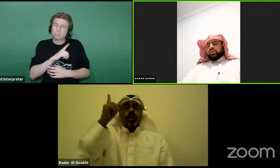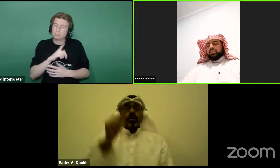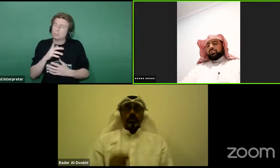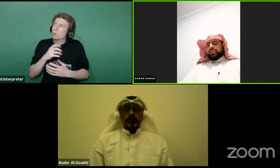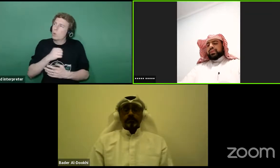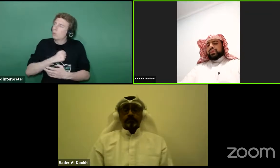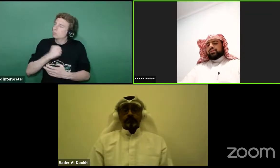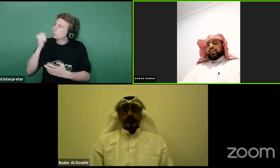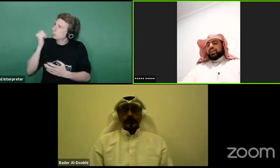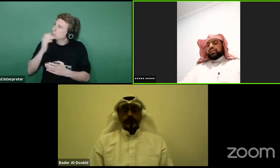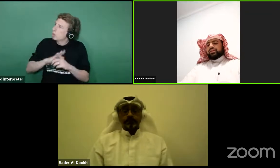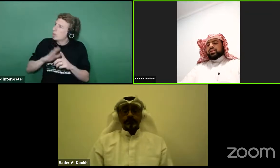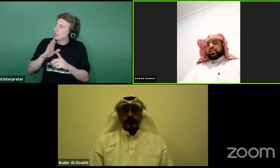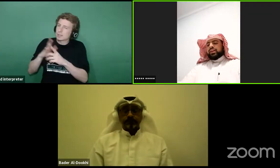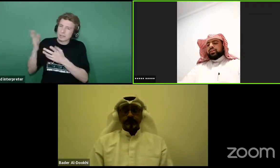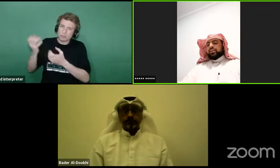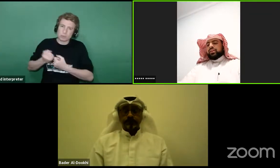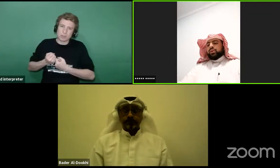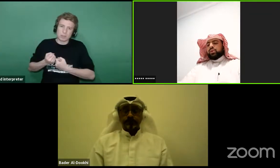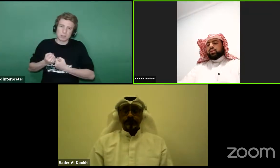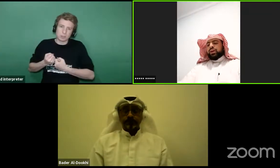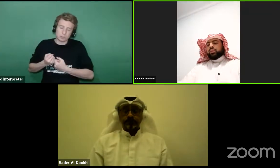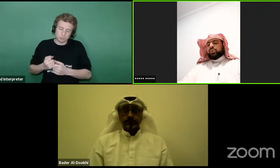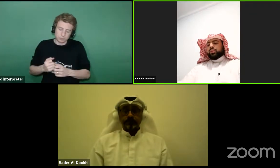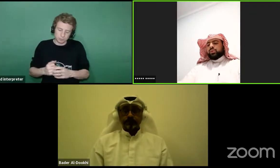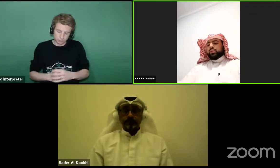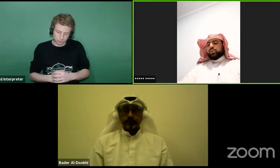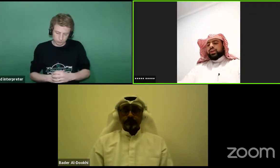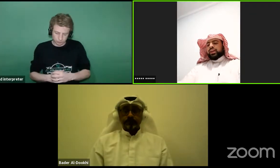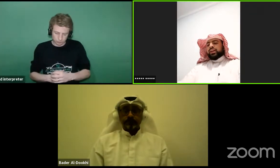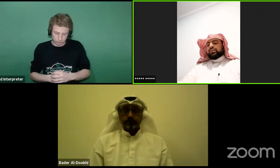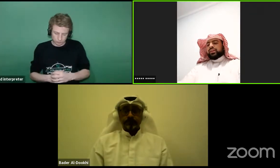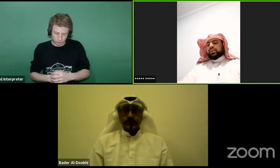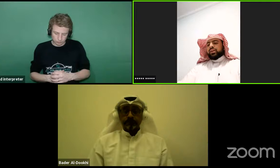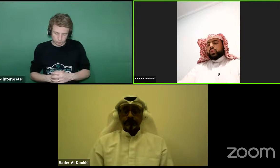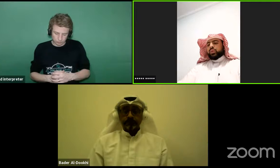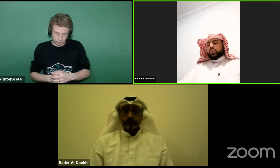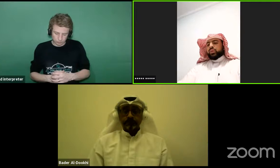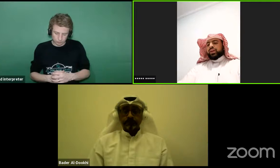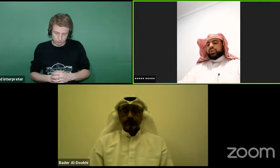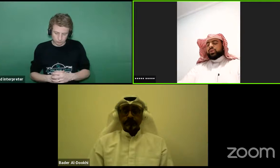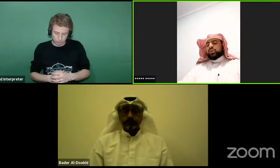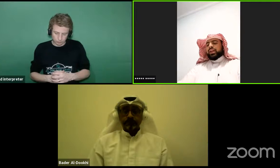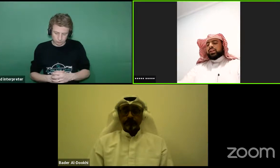واذكر ربك في نفسك تضرعا وخيفة